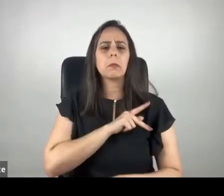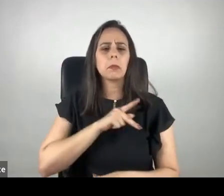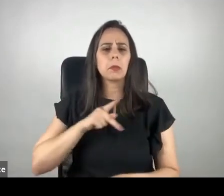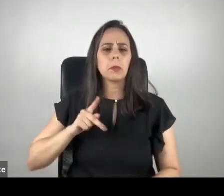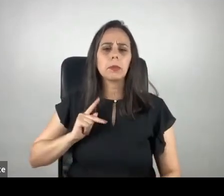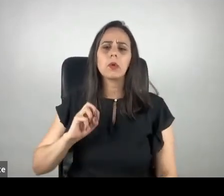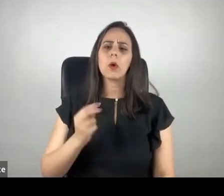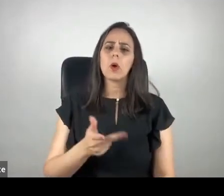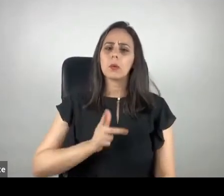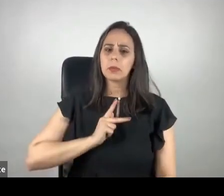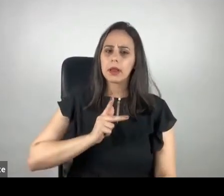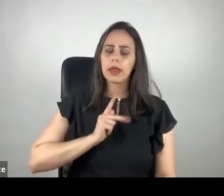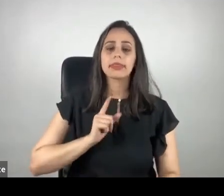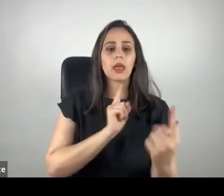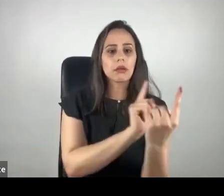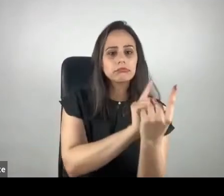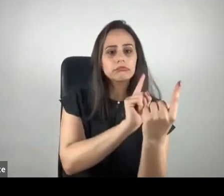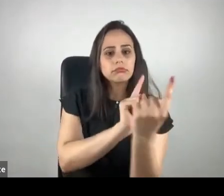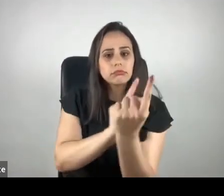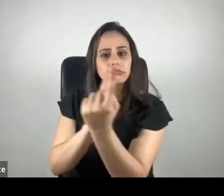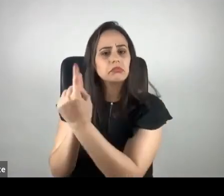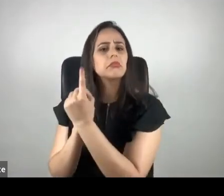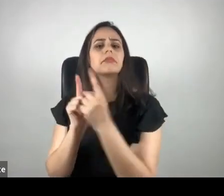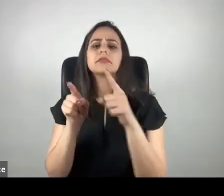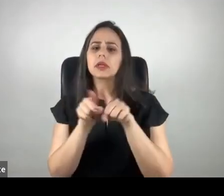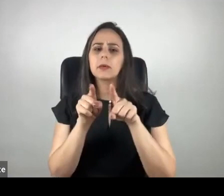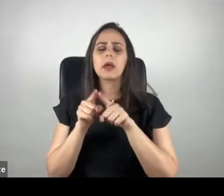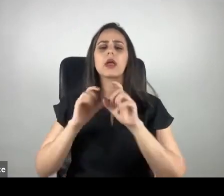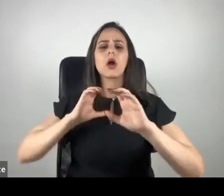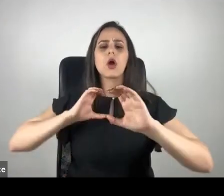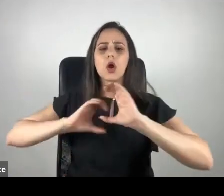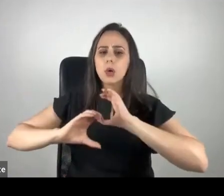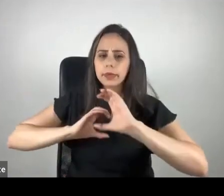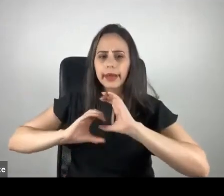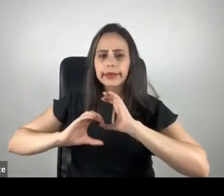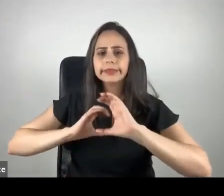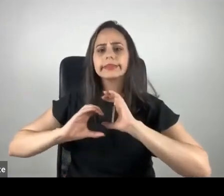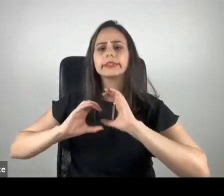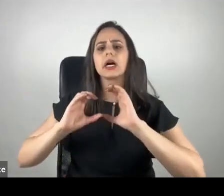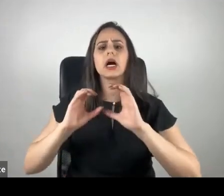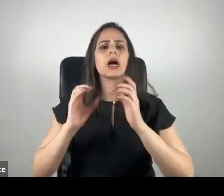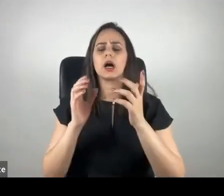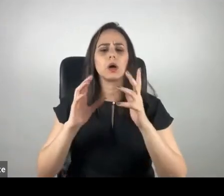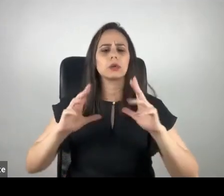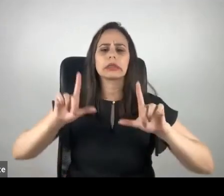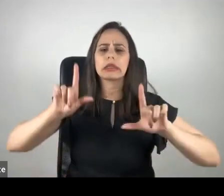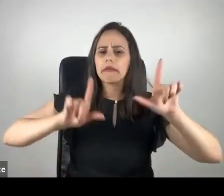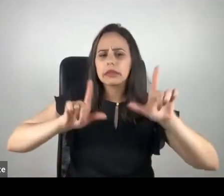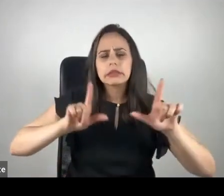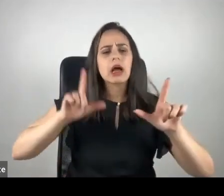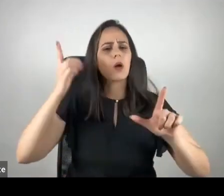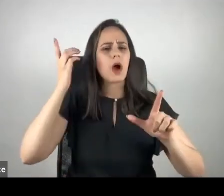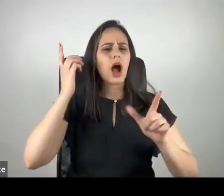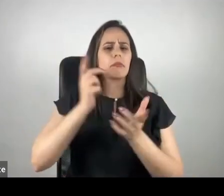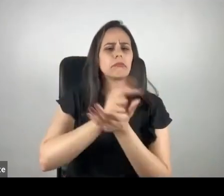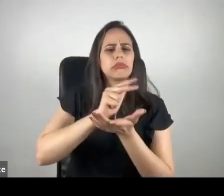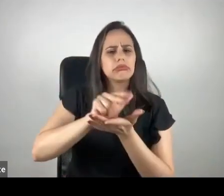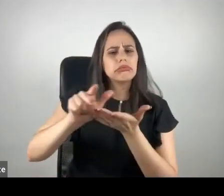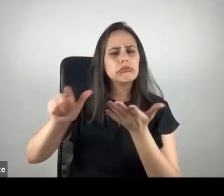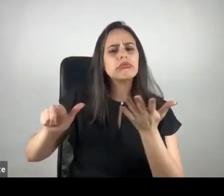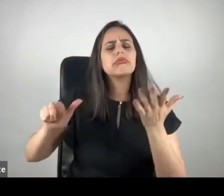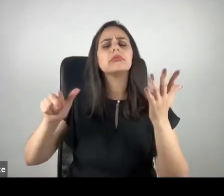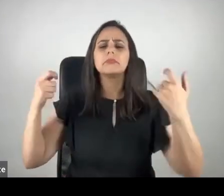ao público e canais de comunicação, radiodifusão, TV, devem